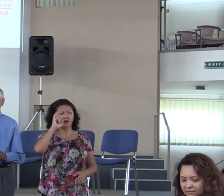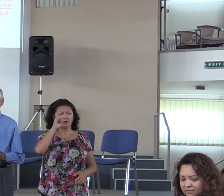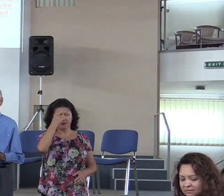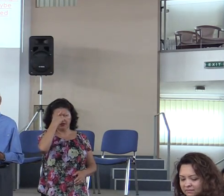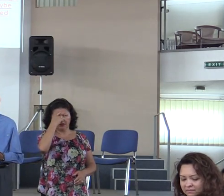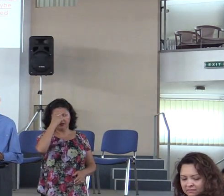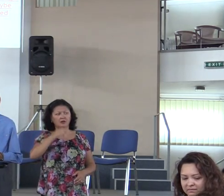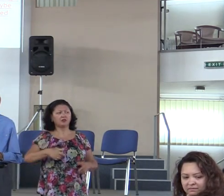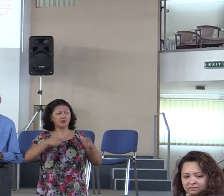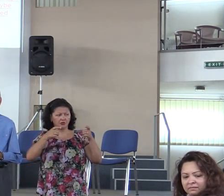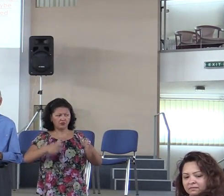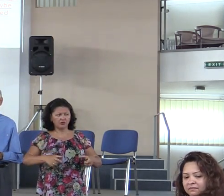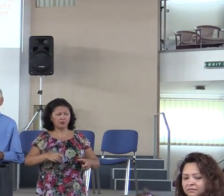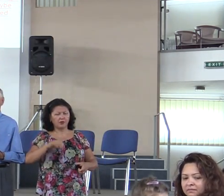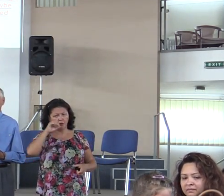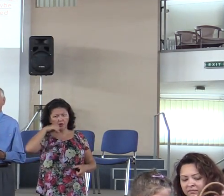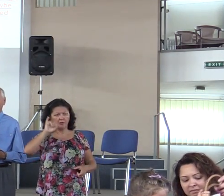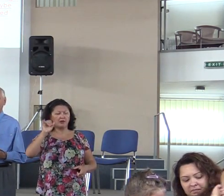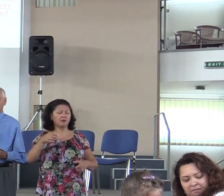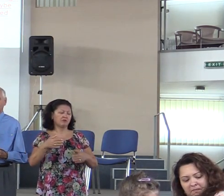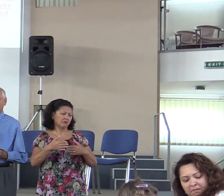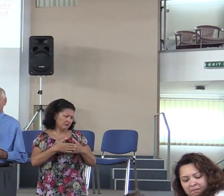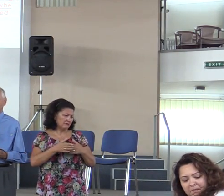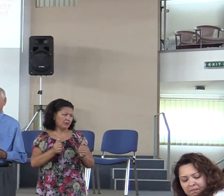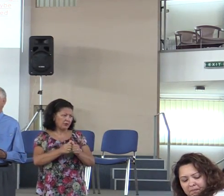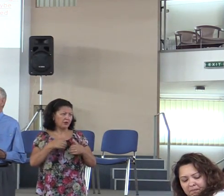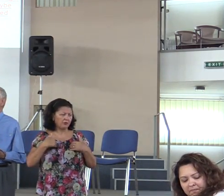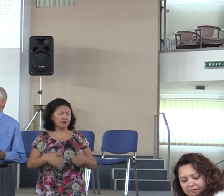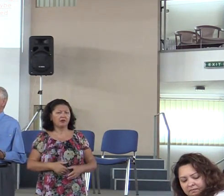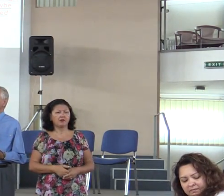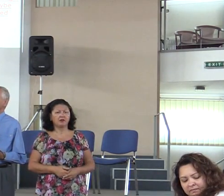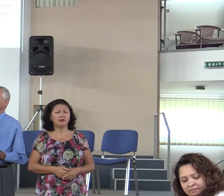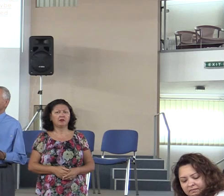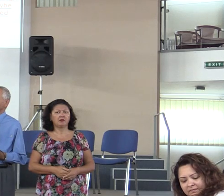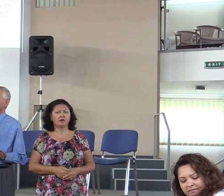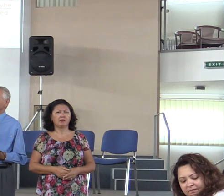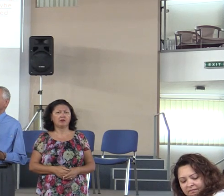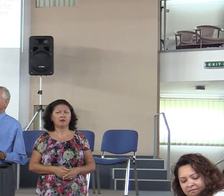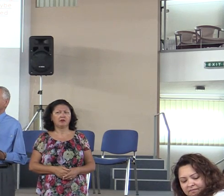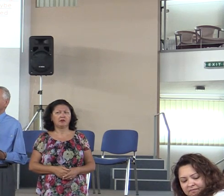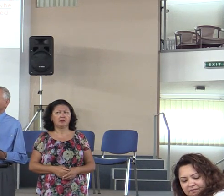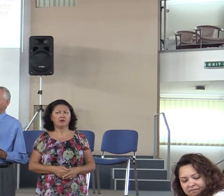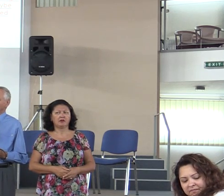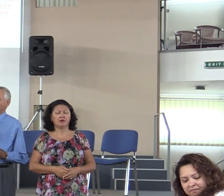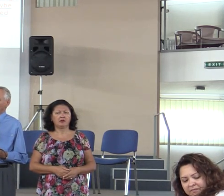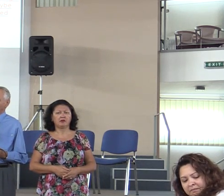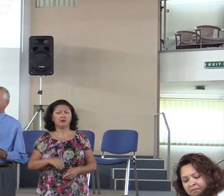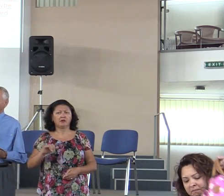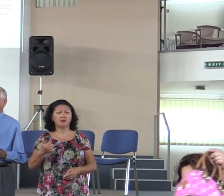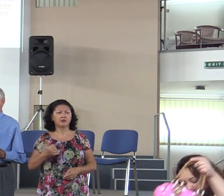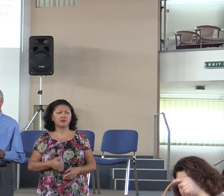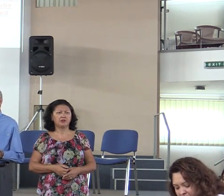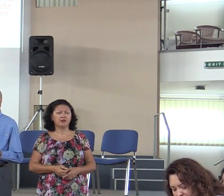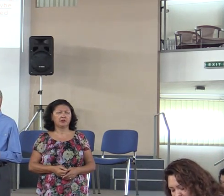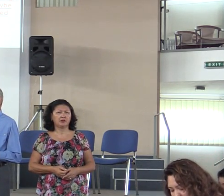un grup de oameni cu mine. And I happened to go to some meetings just before I left. Și am